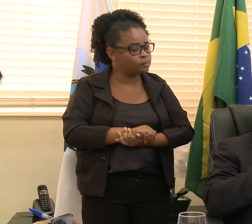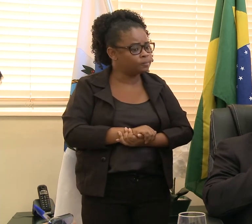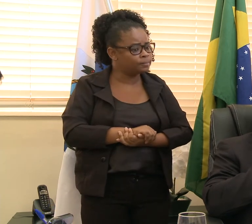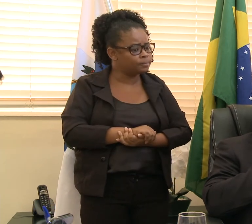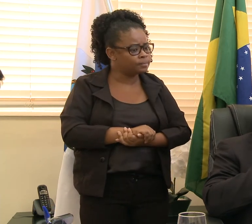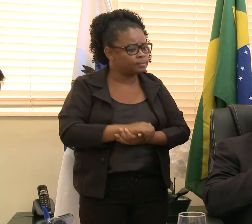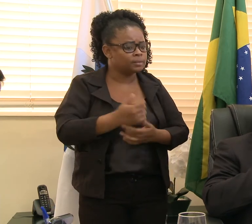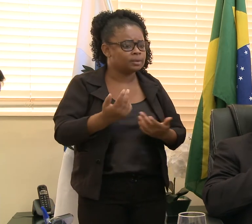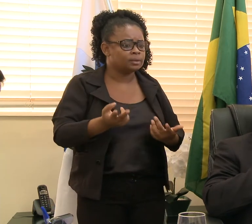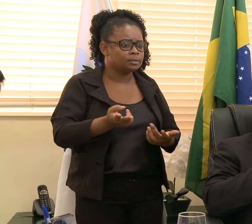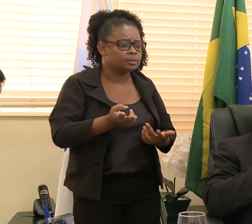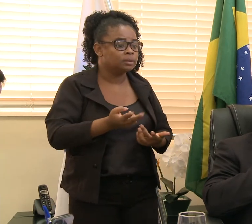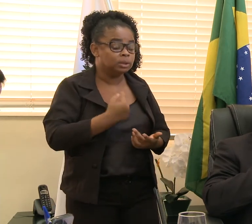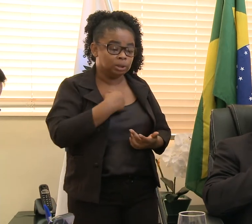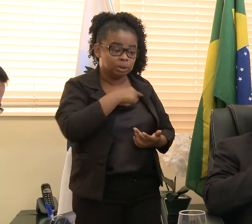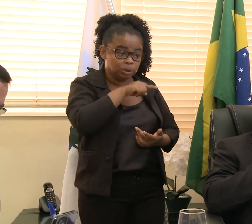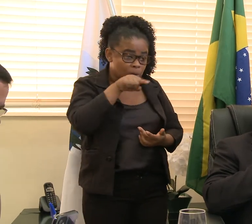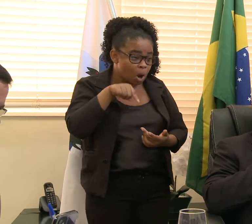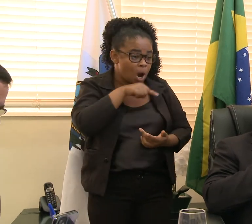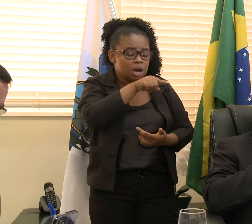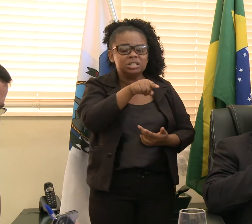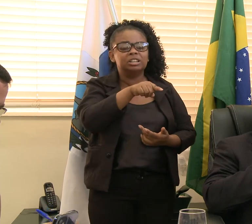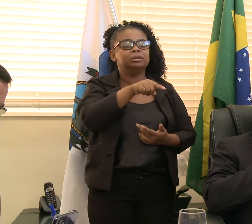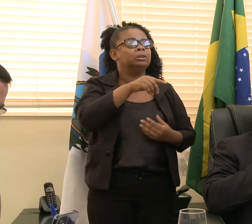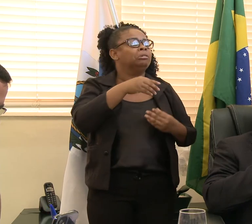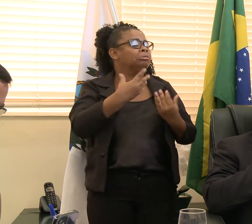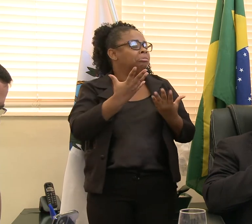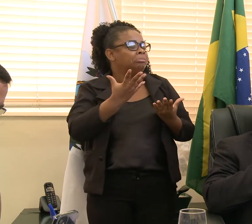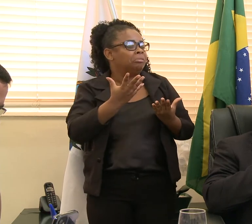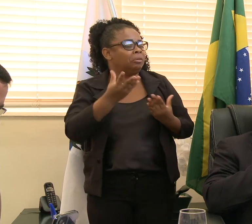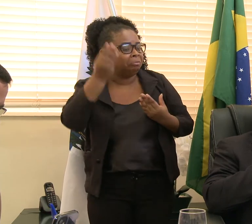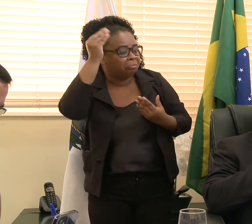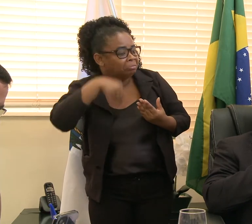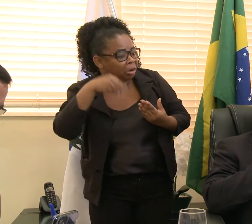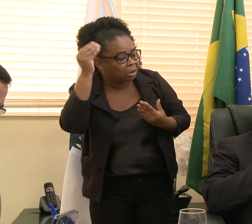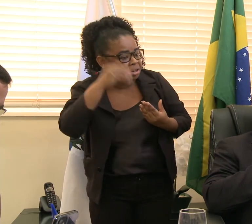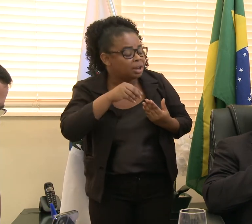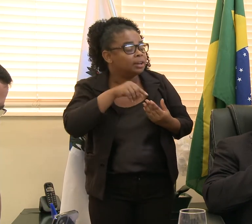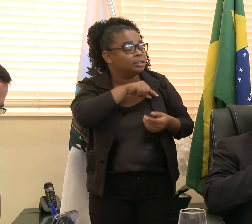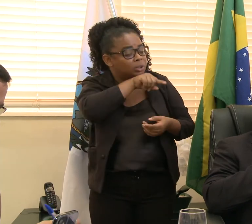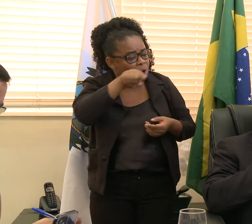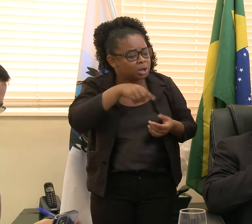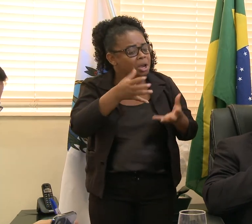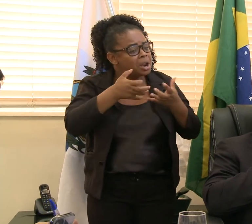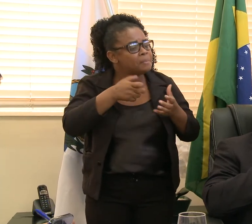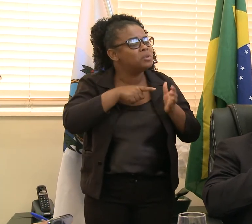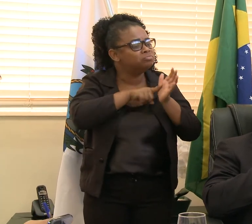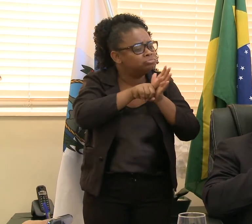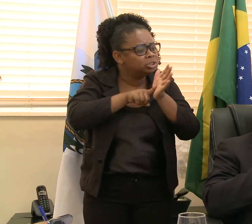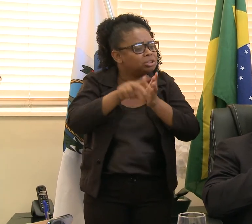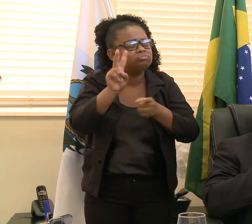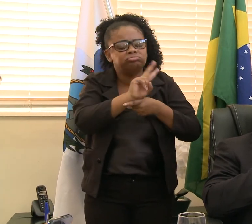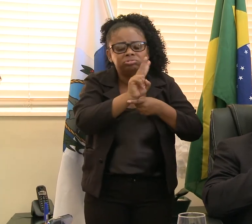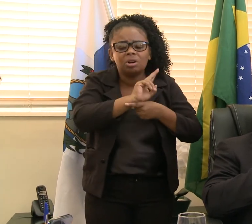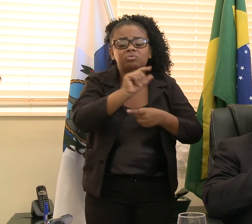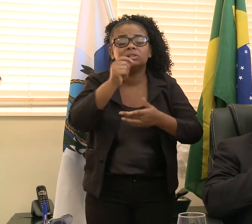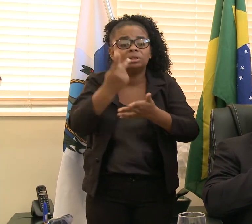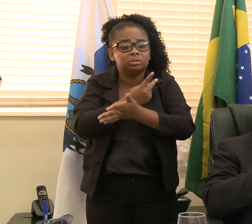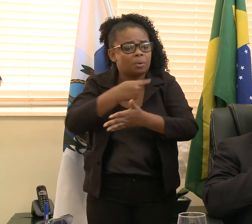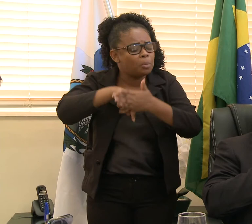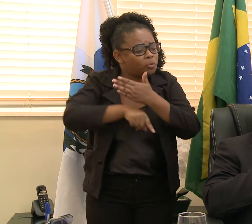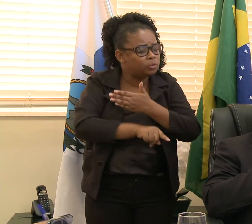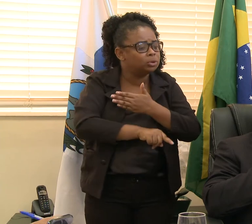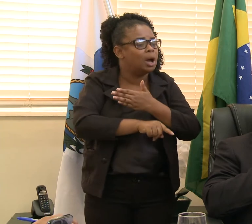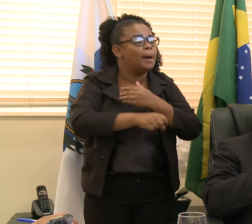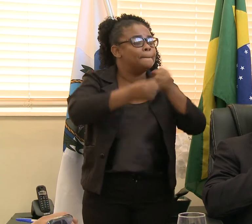falar que não iremos prevaricar, iremos investigar a fundo para dar uma satisfação à